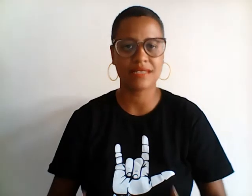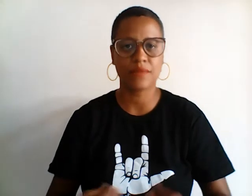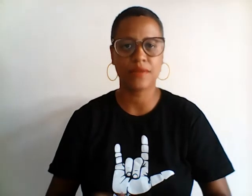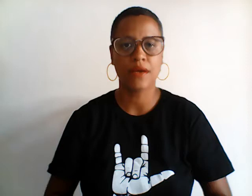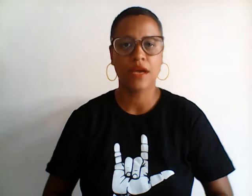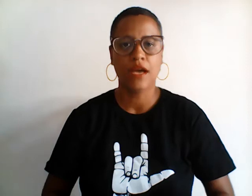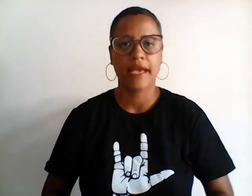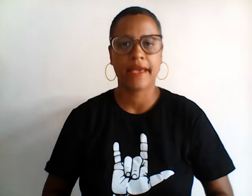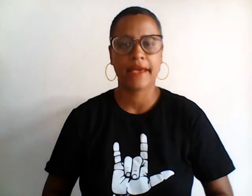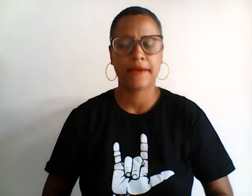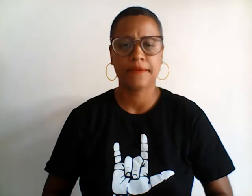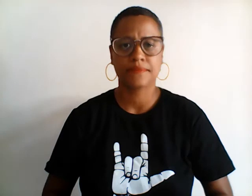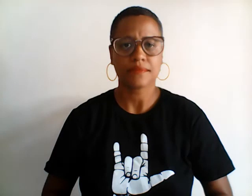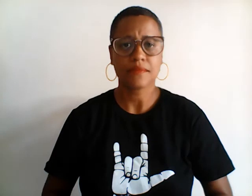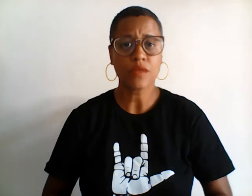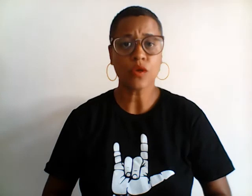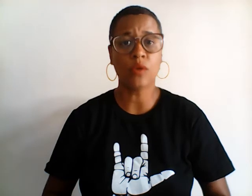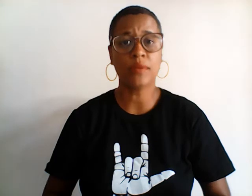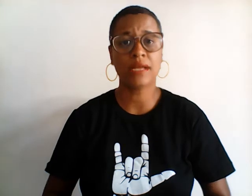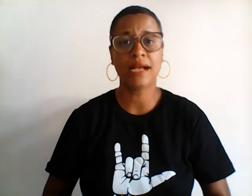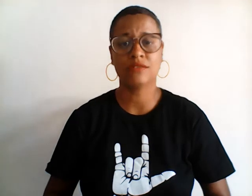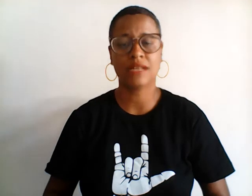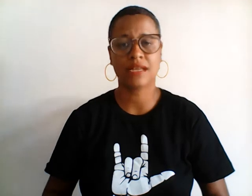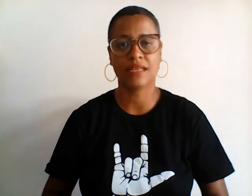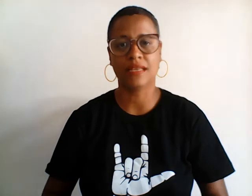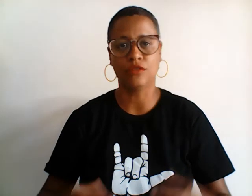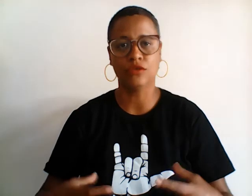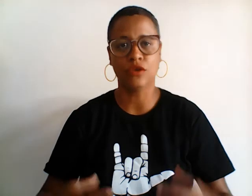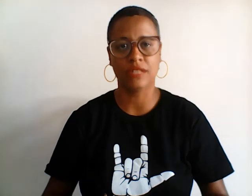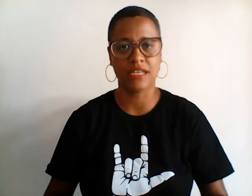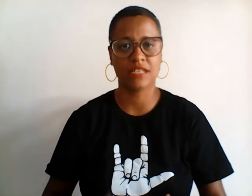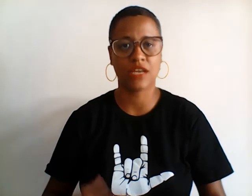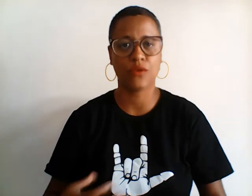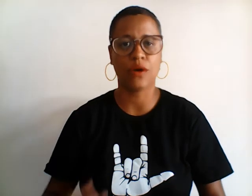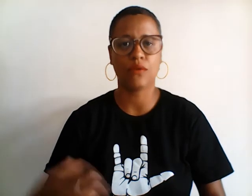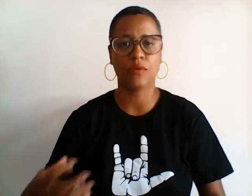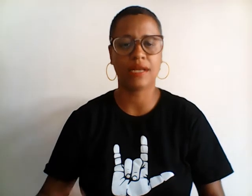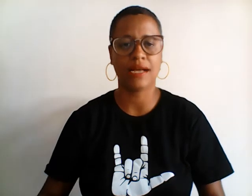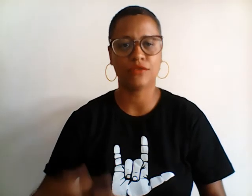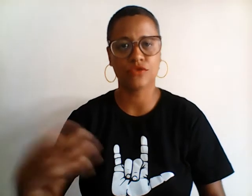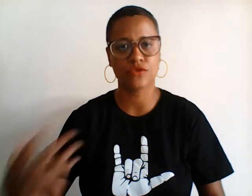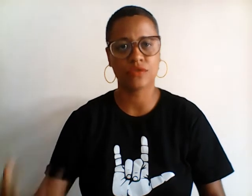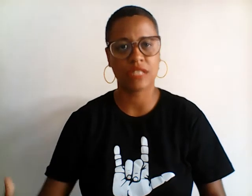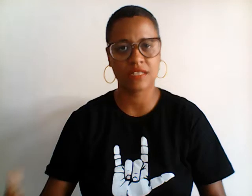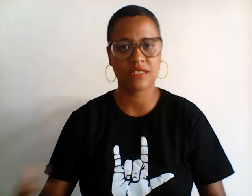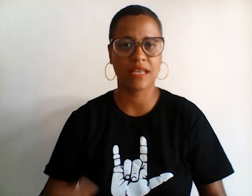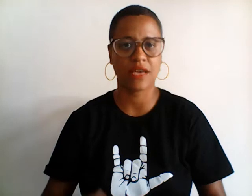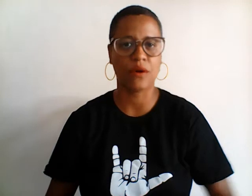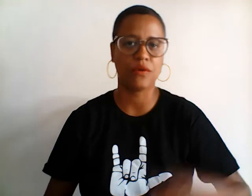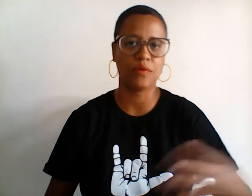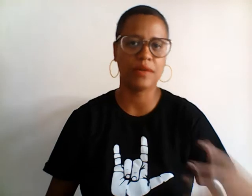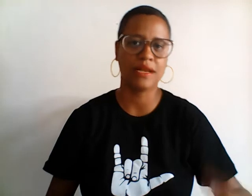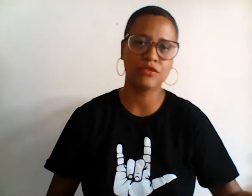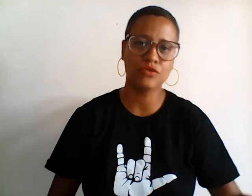sempre o obrigado daqui do Nordeste é igual ao obrigado do Sudeste, que é igual ao obrigado do